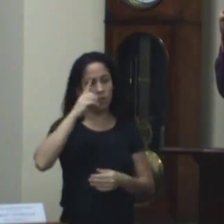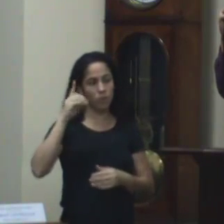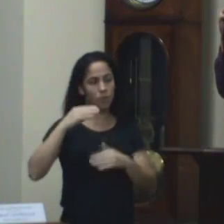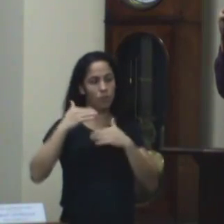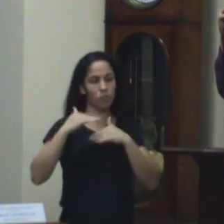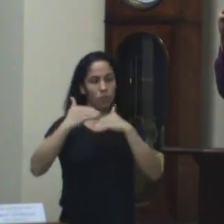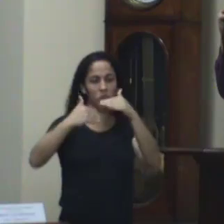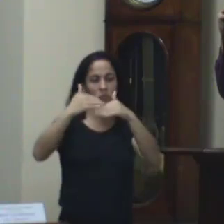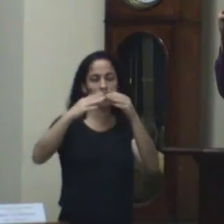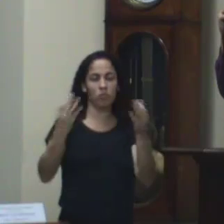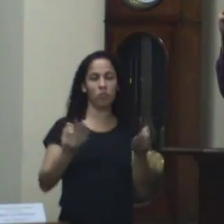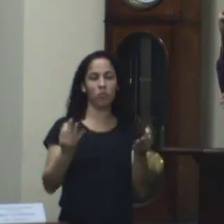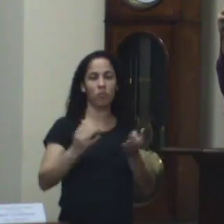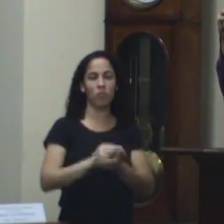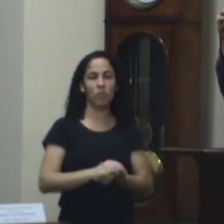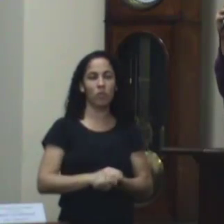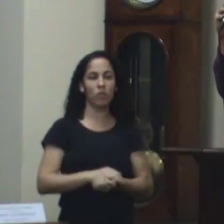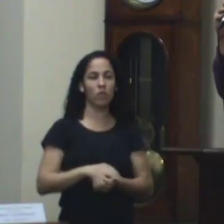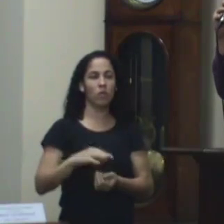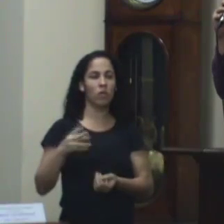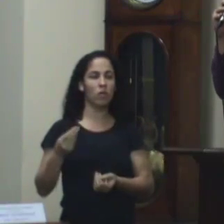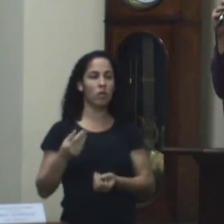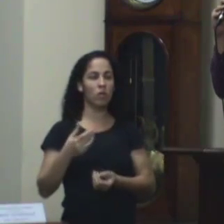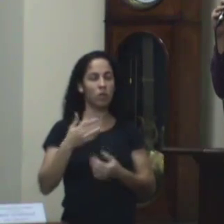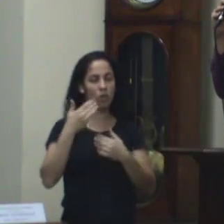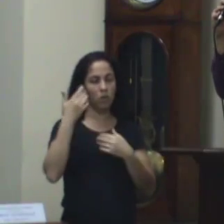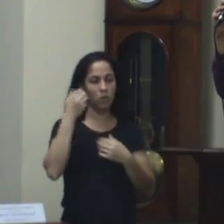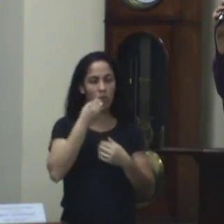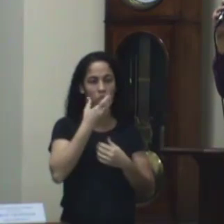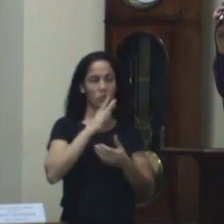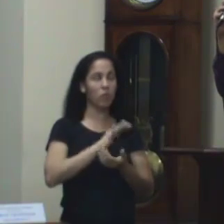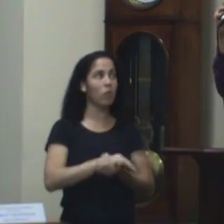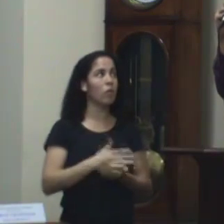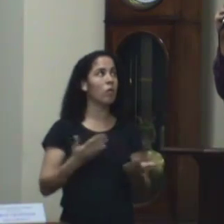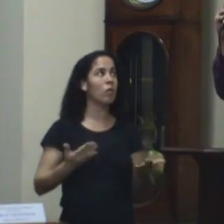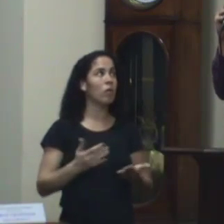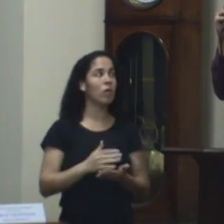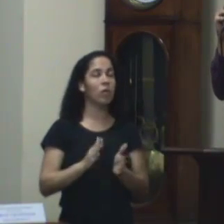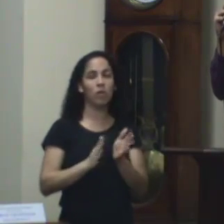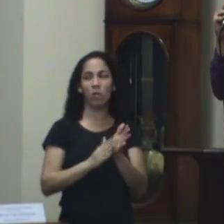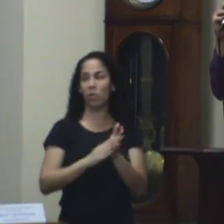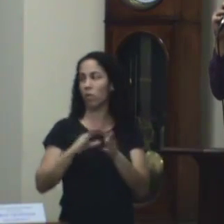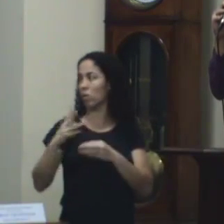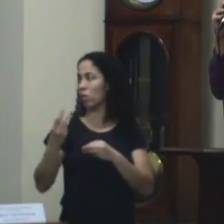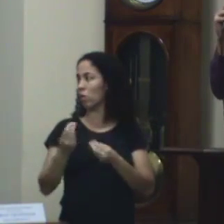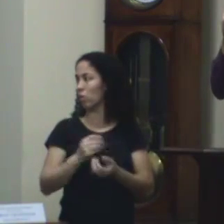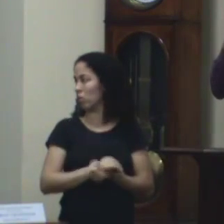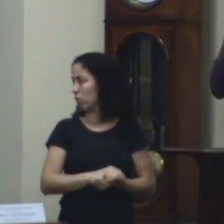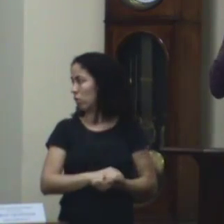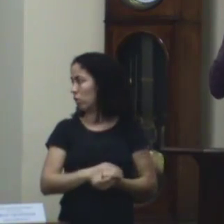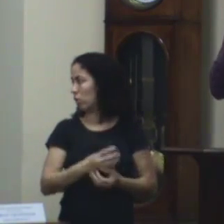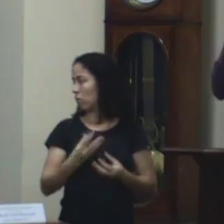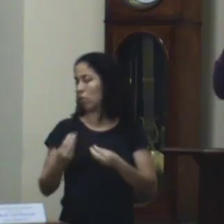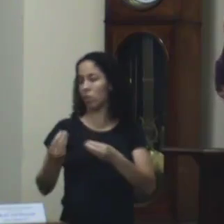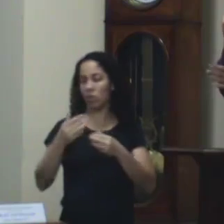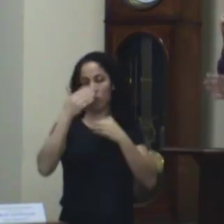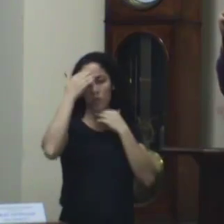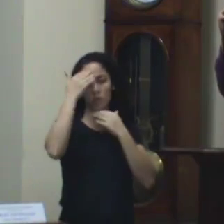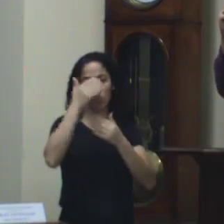graças a Deus, e a eficiência de vocês nos valeu nesse momento aí. Então, parabéns a todos aí, muito obrigado